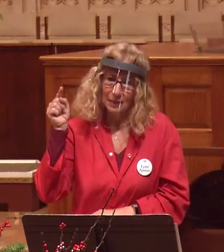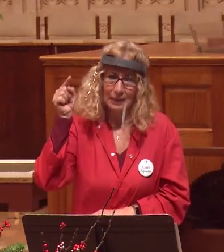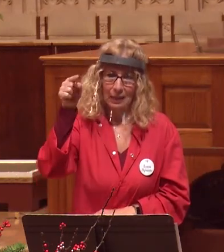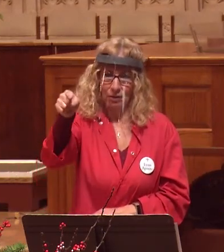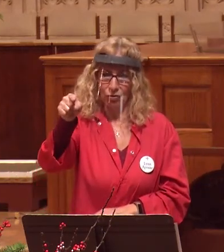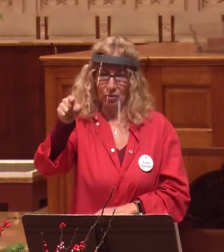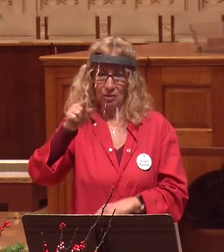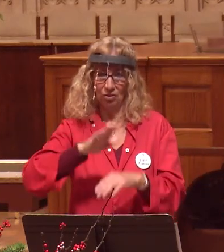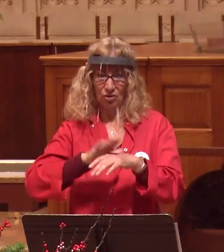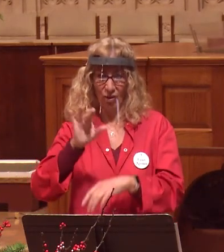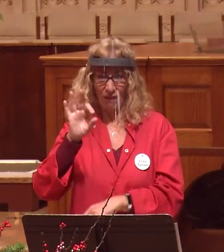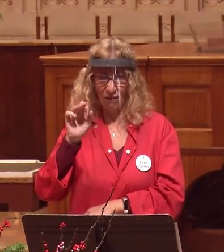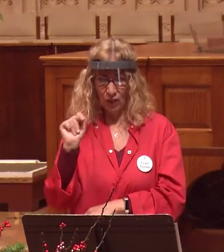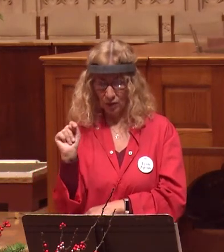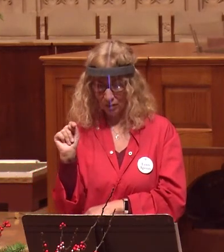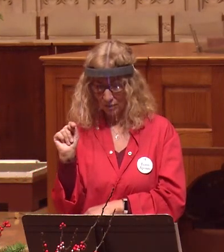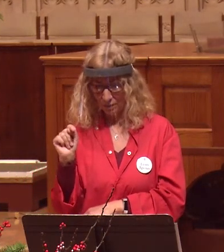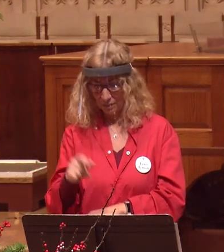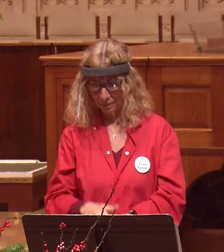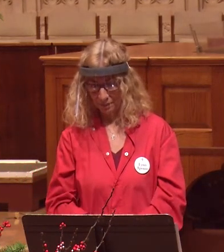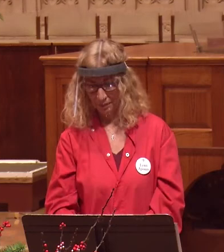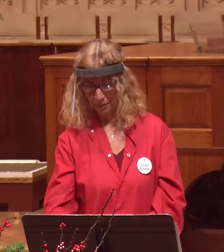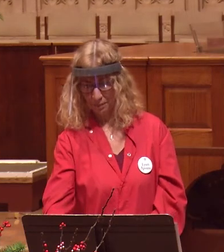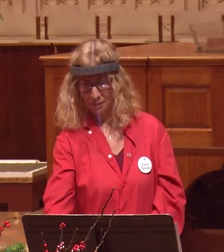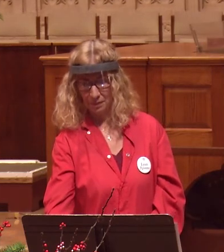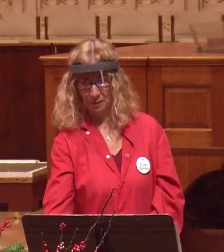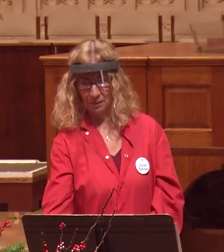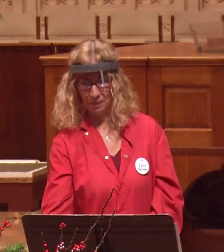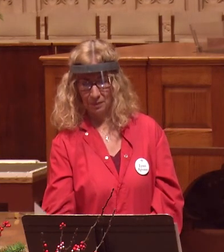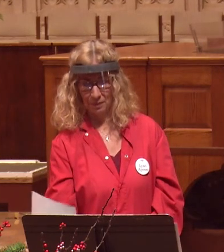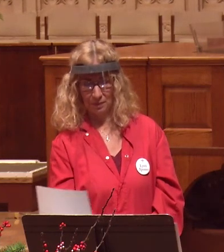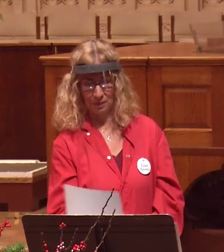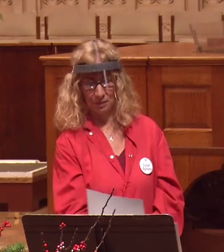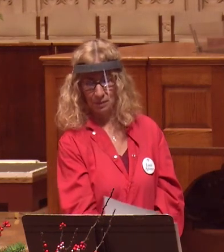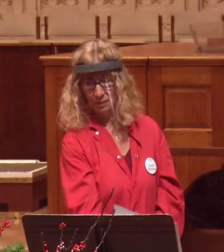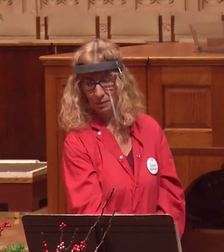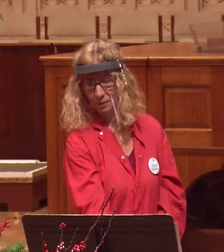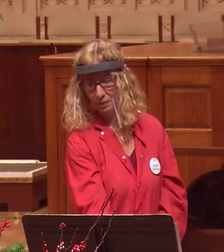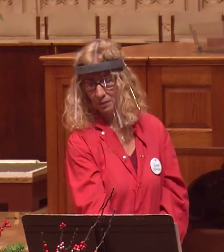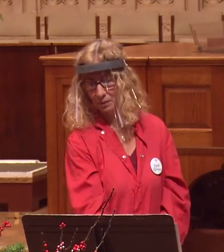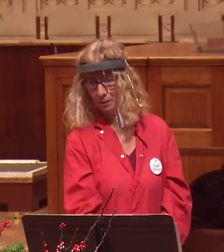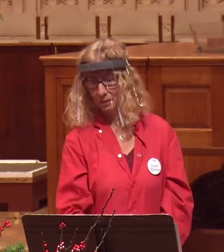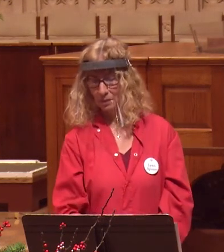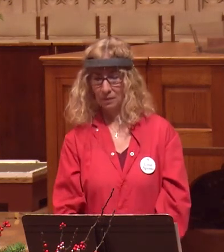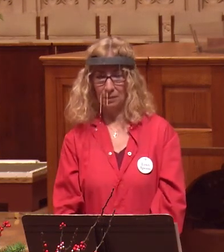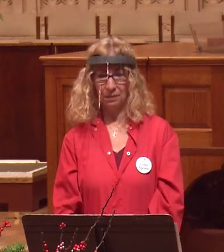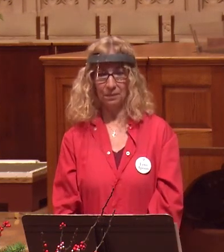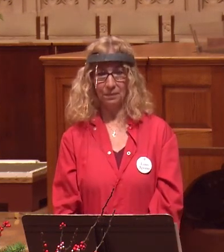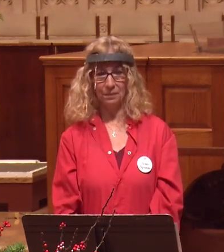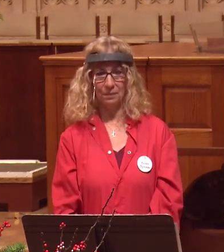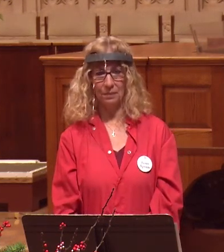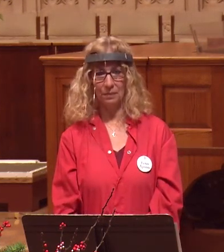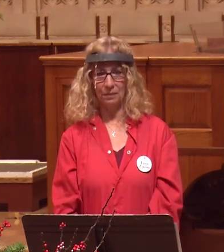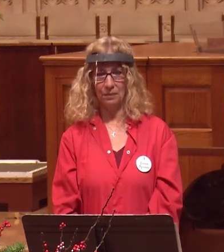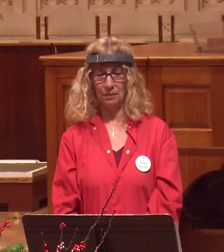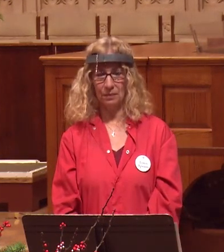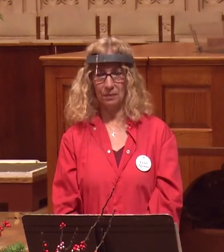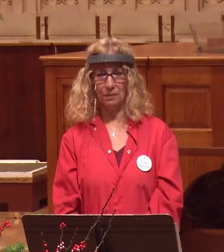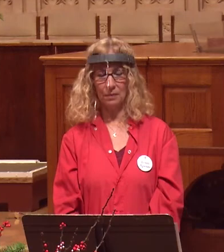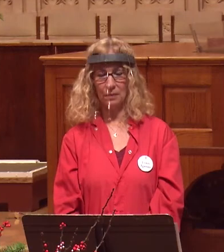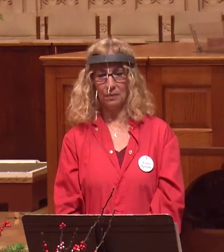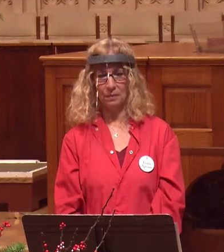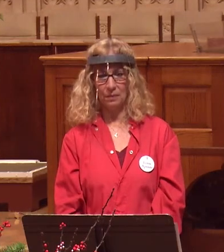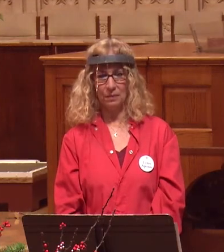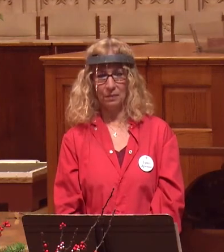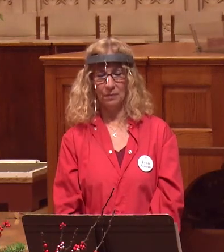foot. Solo podemos imaginar lo cansados que estaba José y María después de caminar una distancia sustancial a pie.